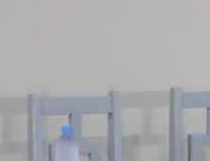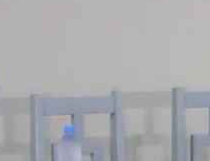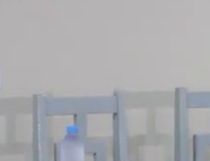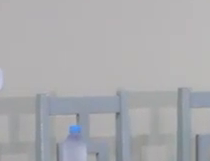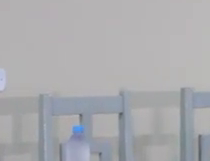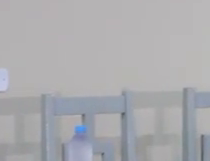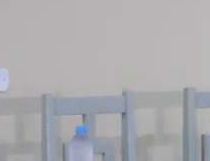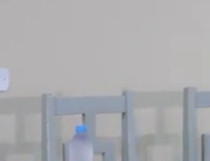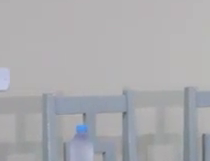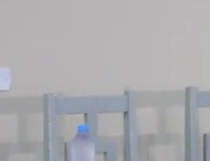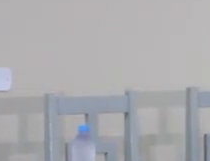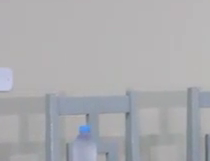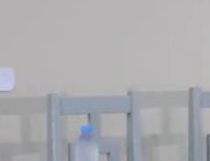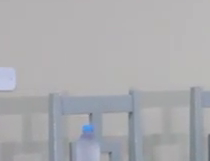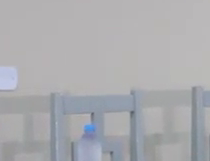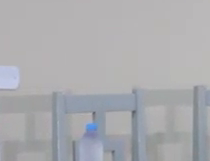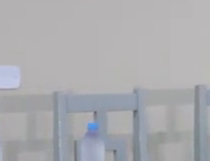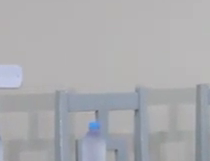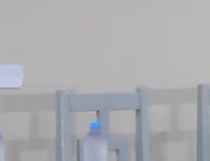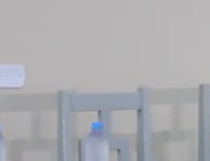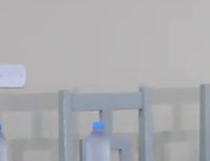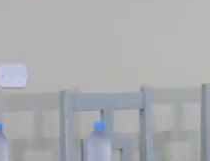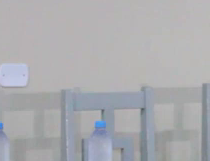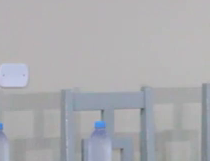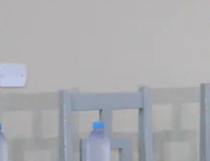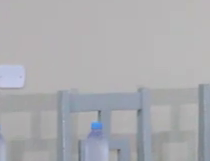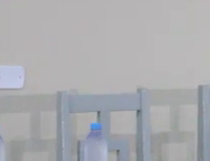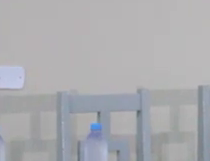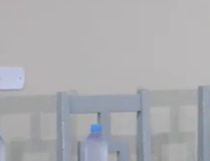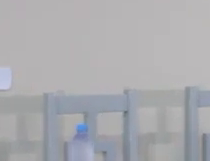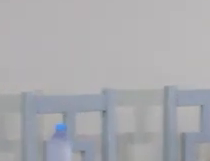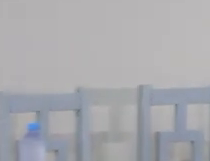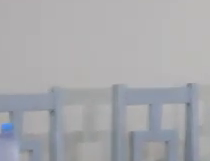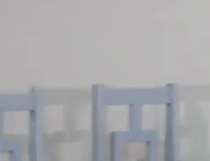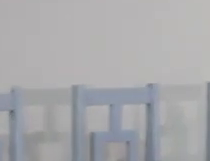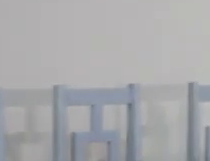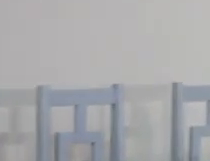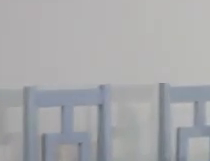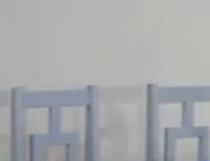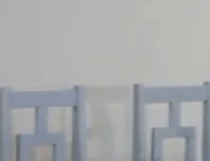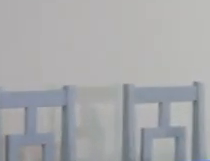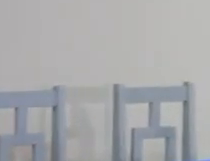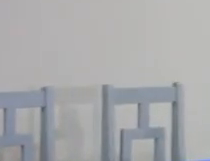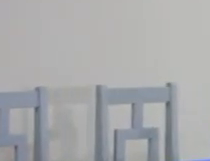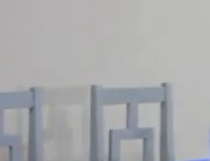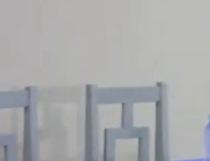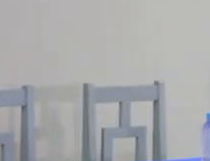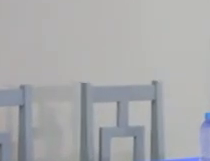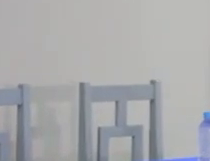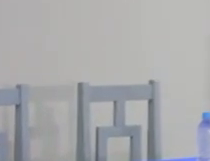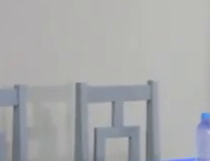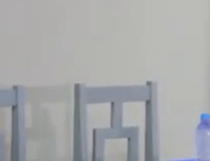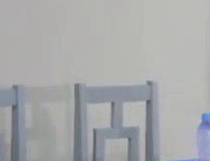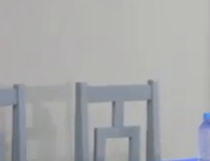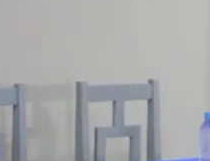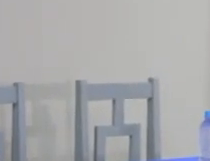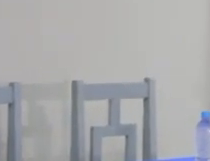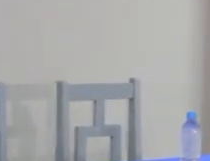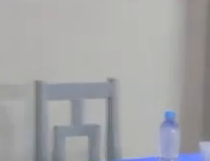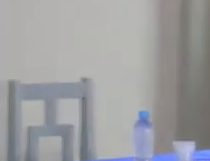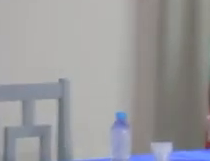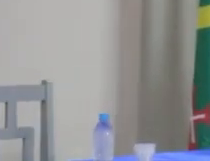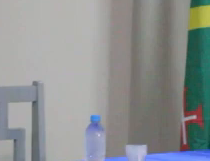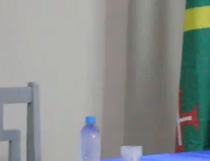porque é a mesma coisa do Pinheiro. Ao invés de, opa, eu tenho um imóvel histórico, que coisa,